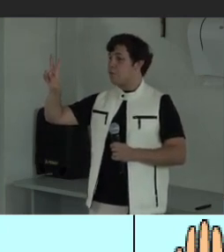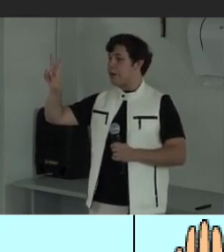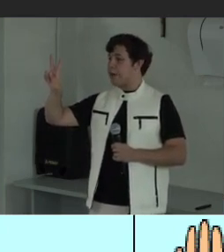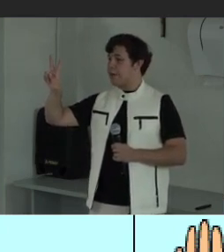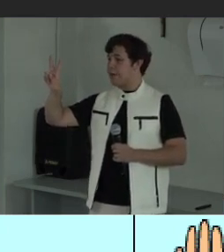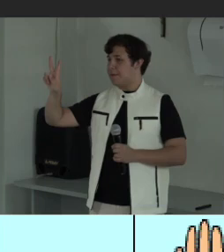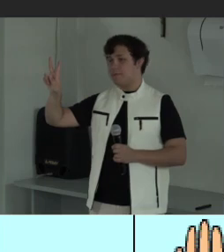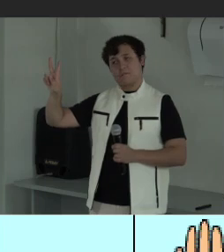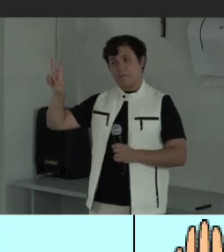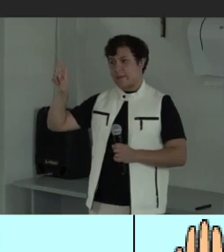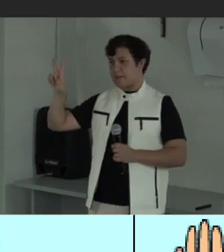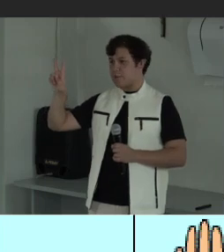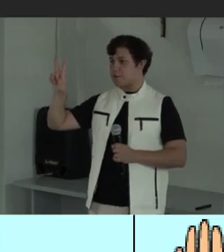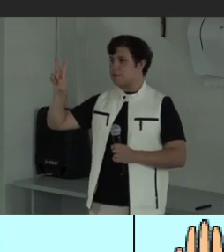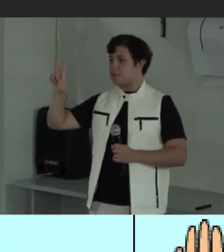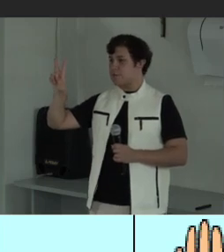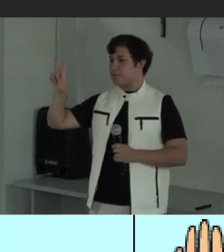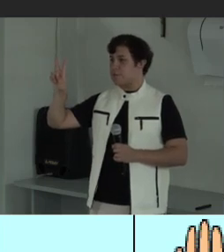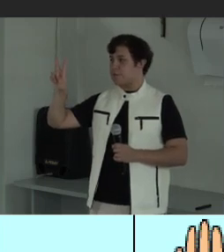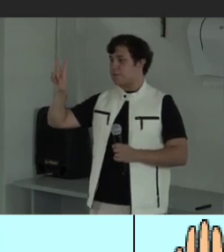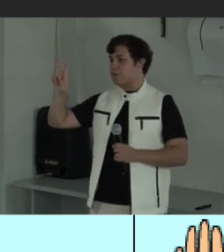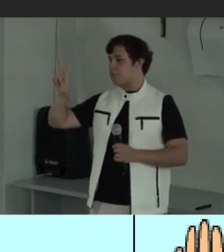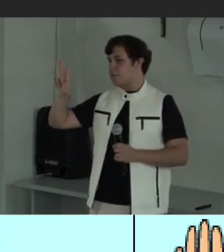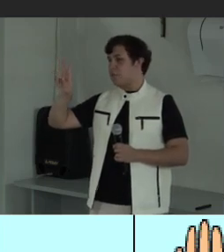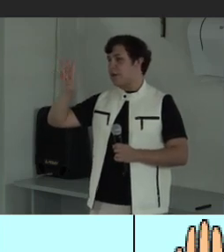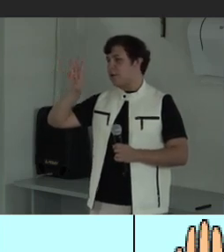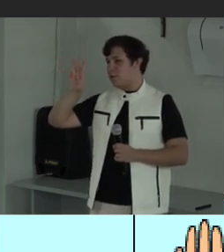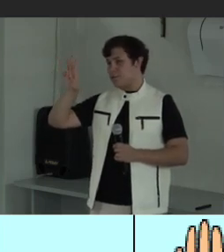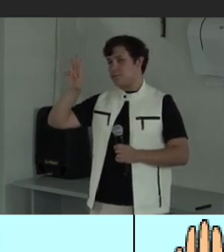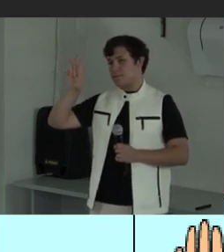V, separamos. W,